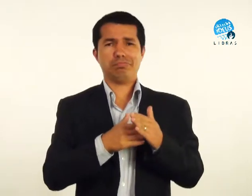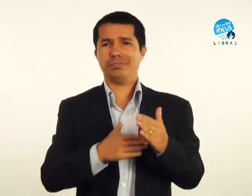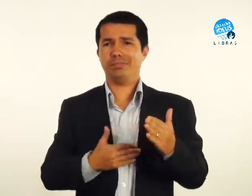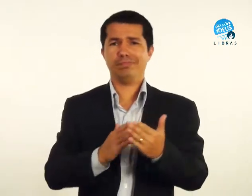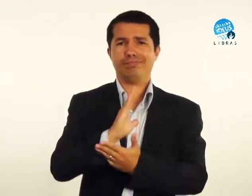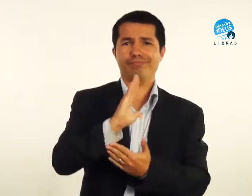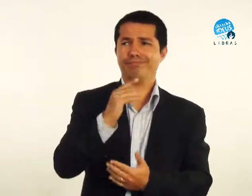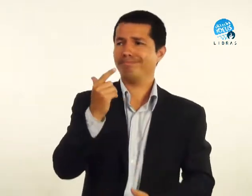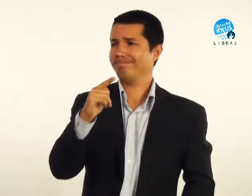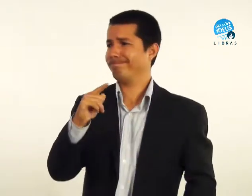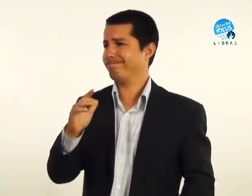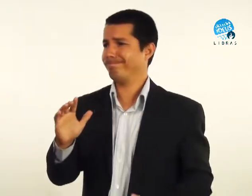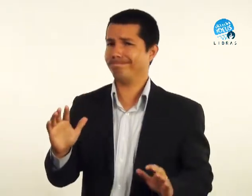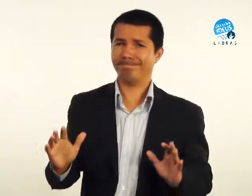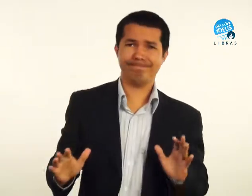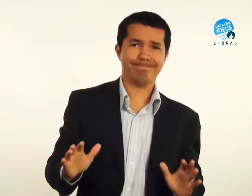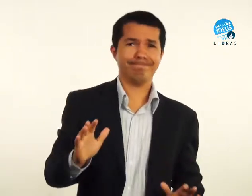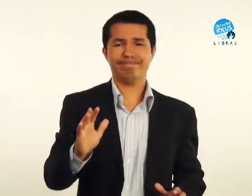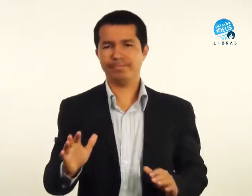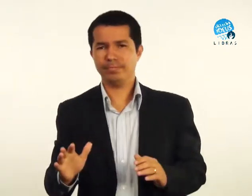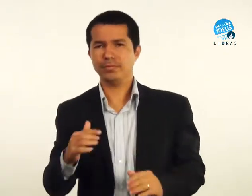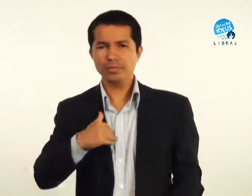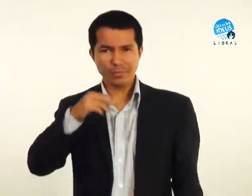que não tem jeito.